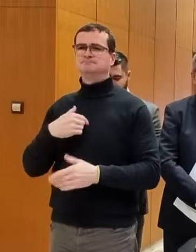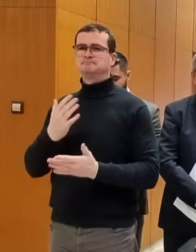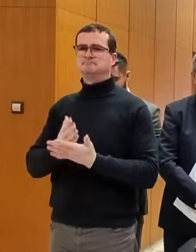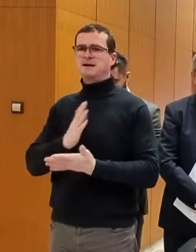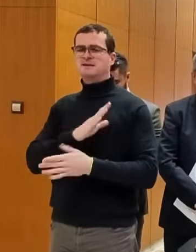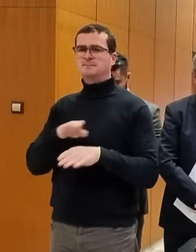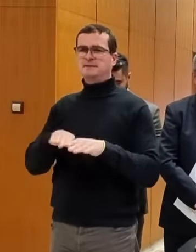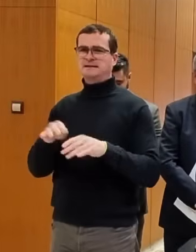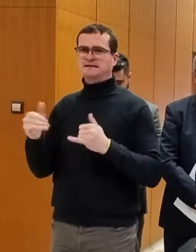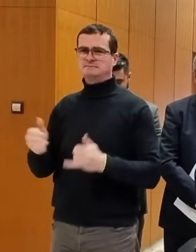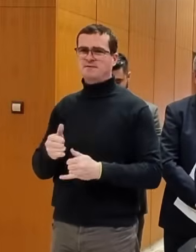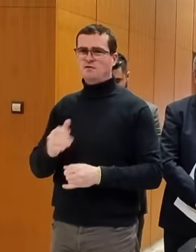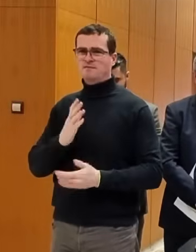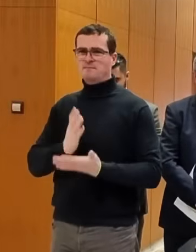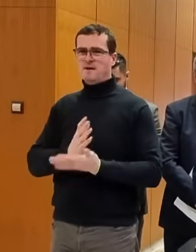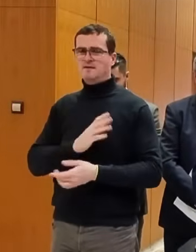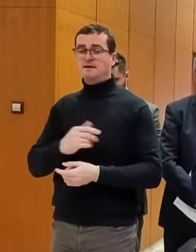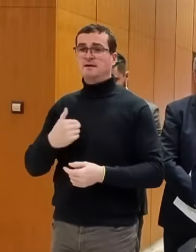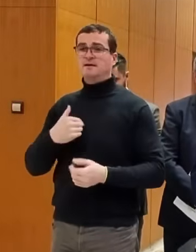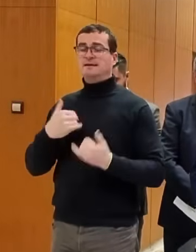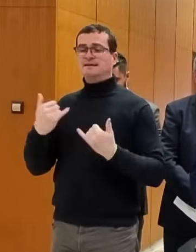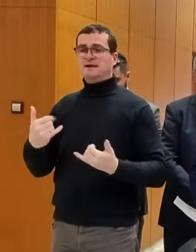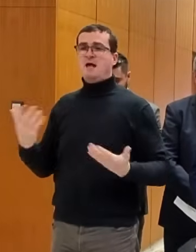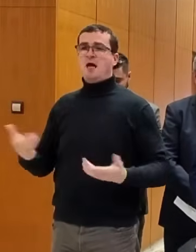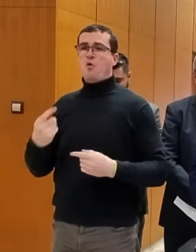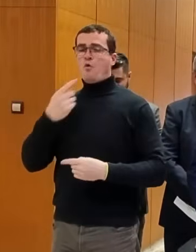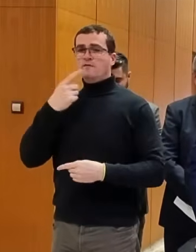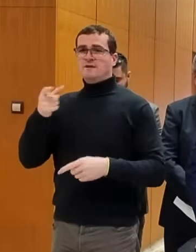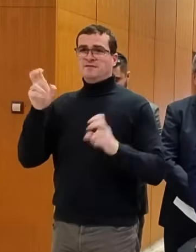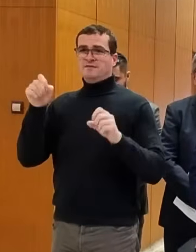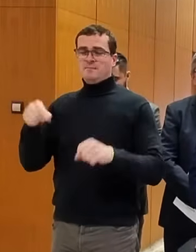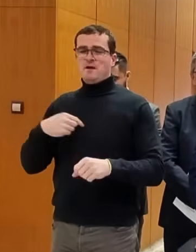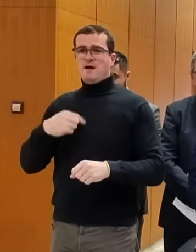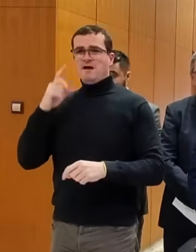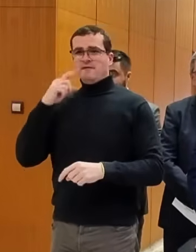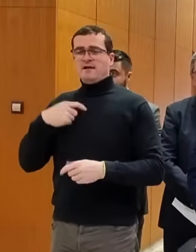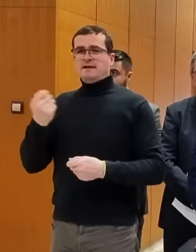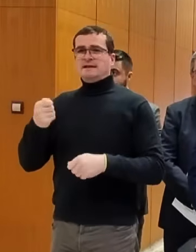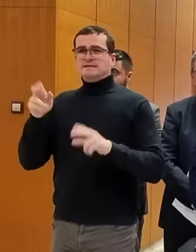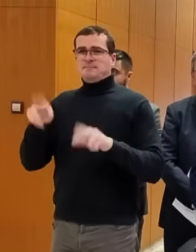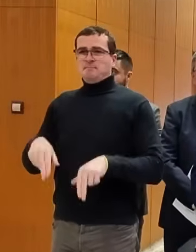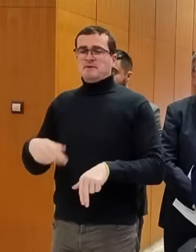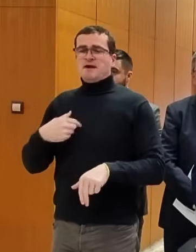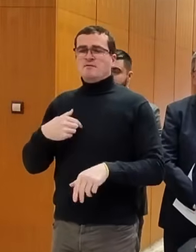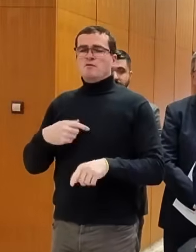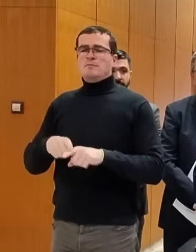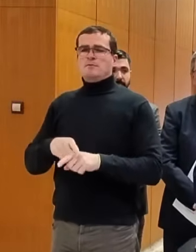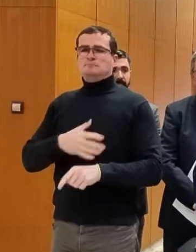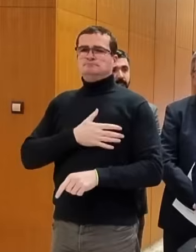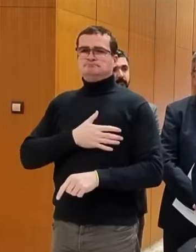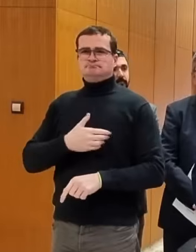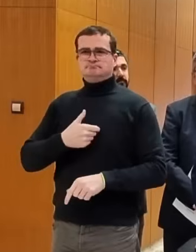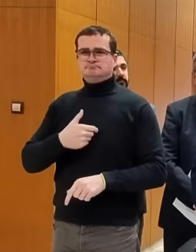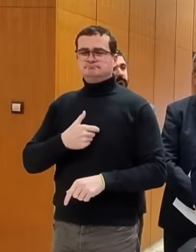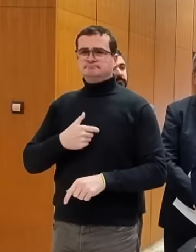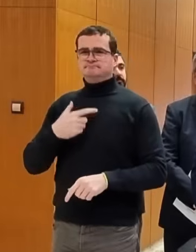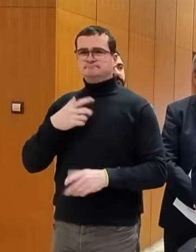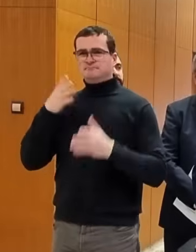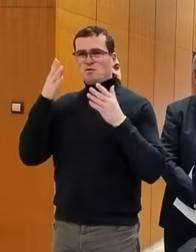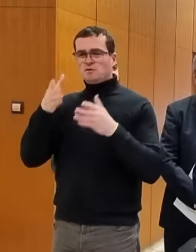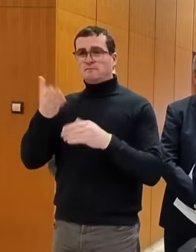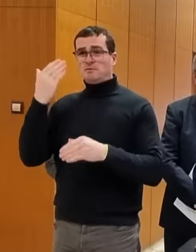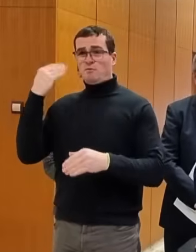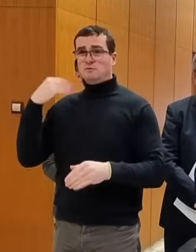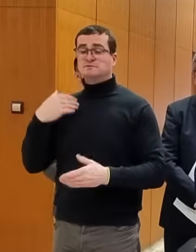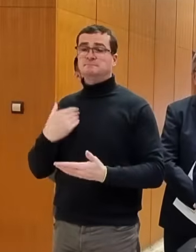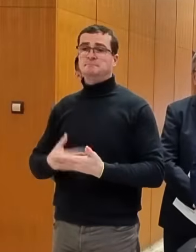liesť pánovi ministrovi spravodlivosti, len sa mi ľahko hovorí o tejto téme, lebo viete, že trestné právo je moja profesionálna orientácia z